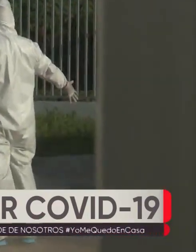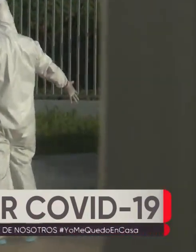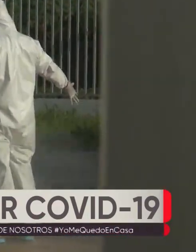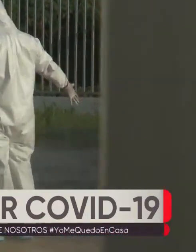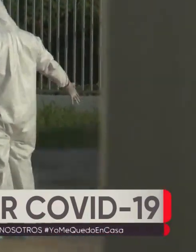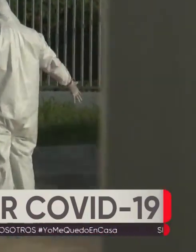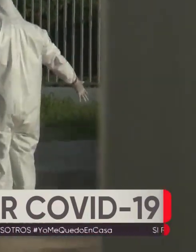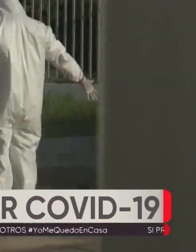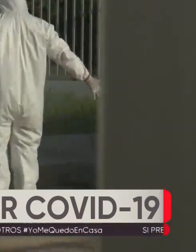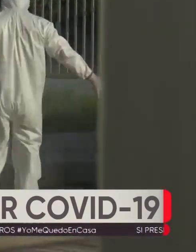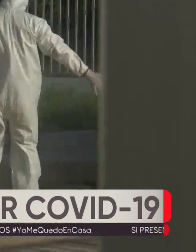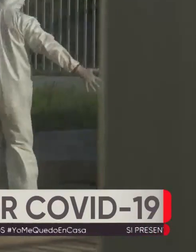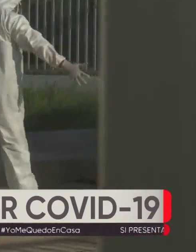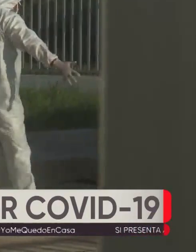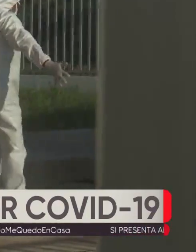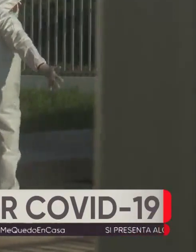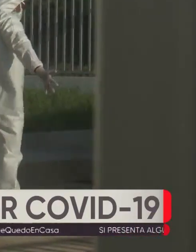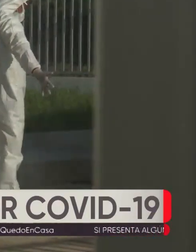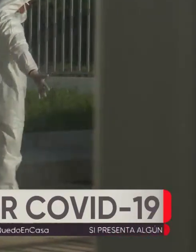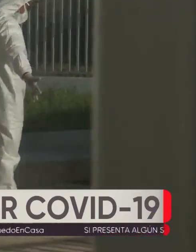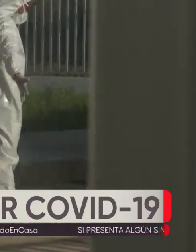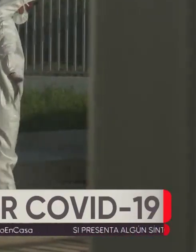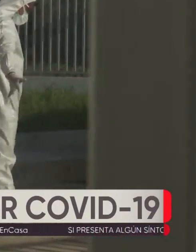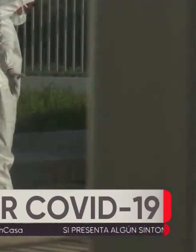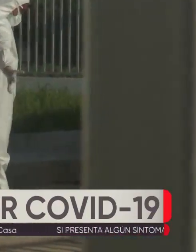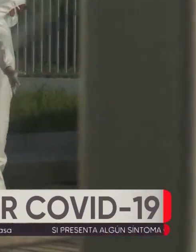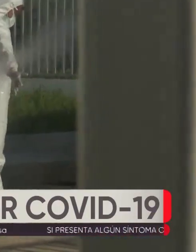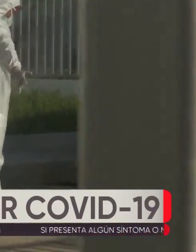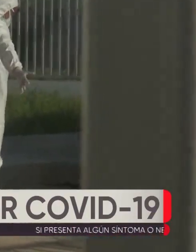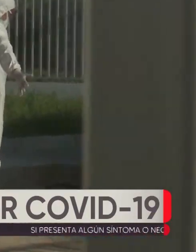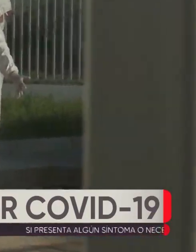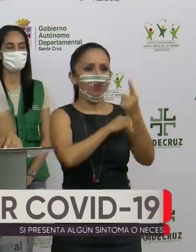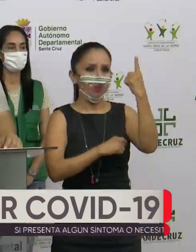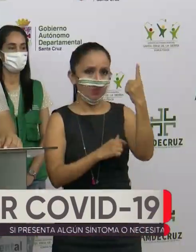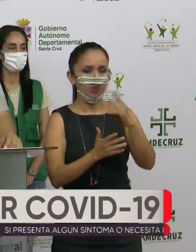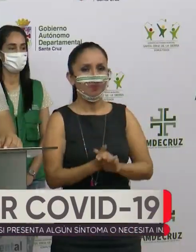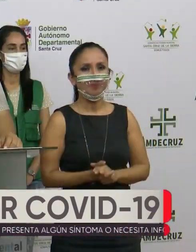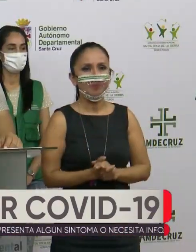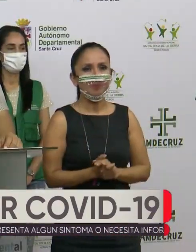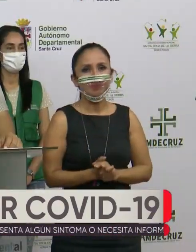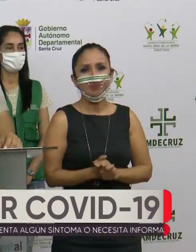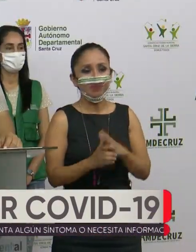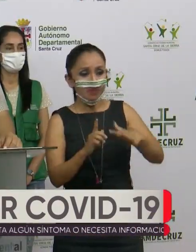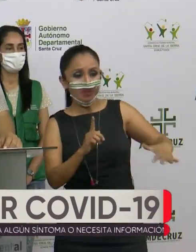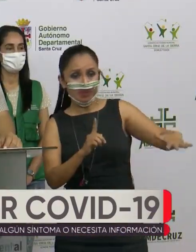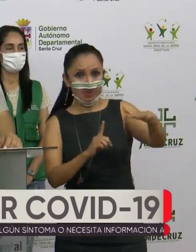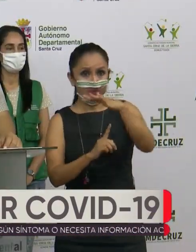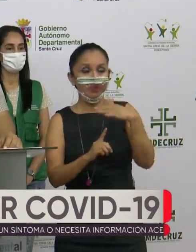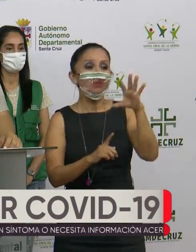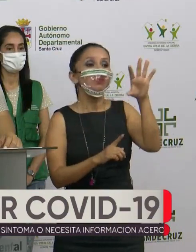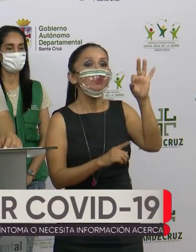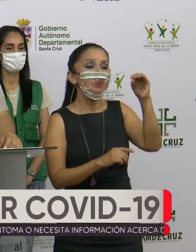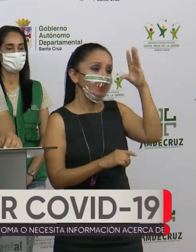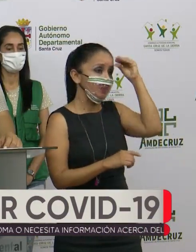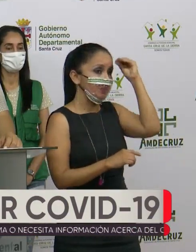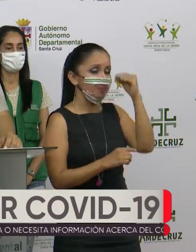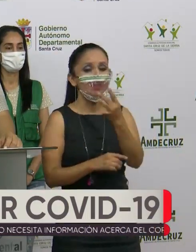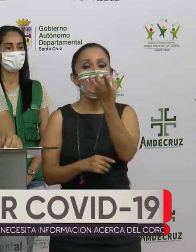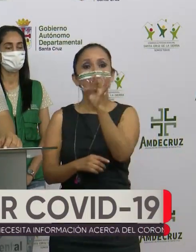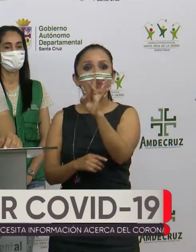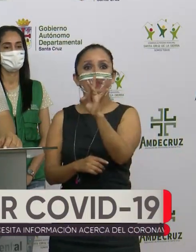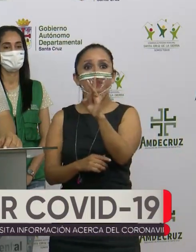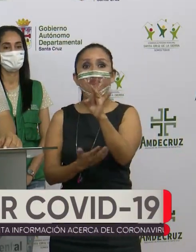y Valle Grande, 2 casos respectivamente, El Torno, 1 caso, de los cuales 9 son varones,